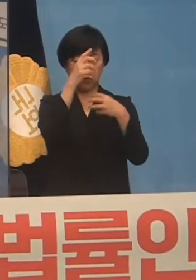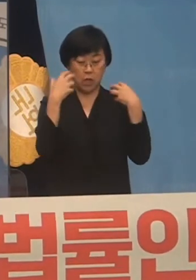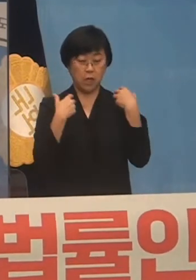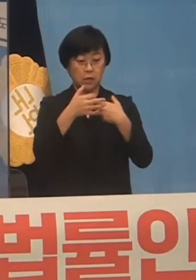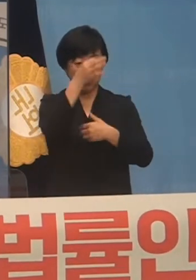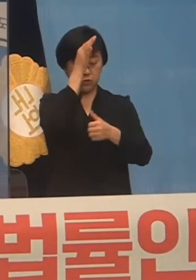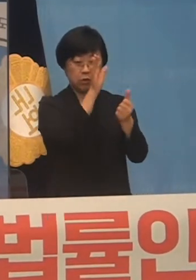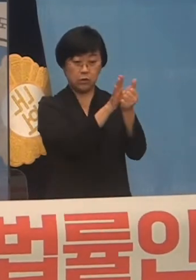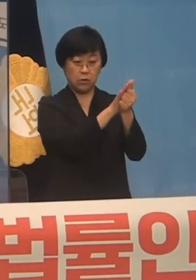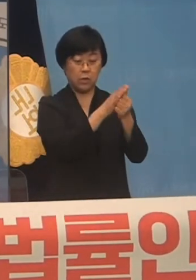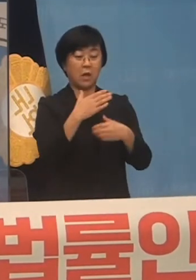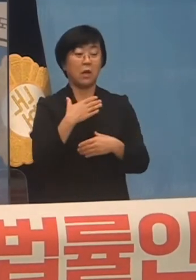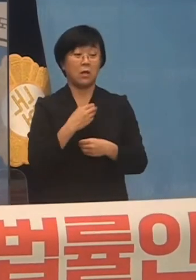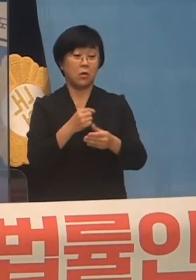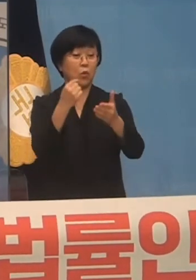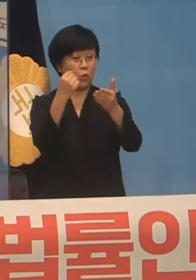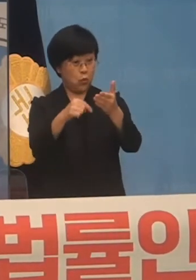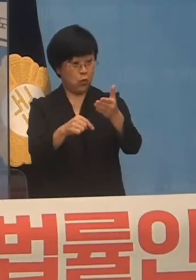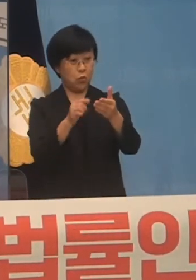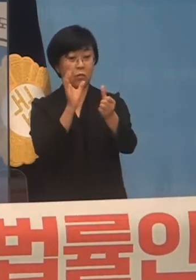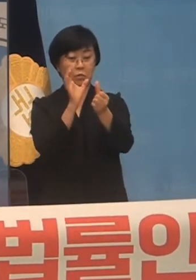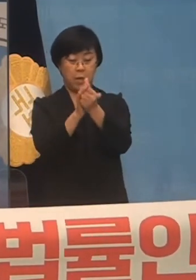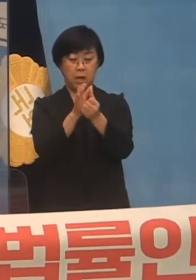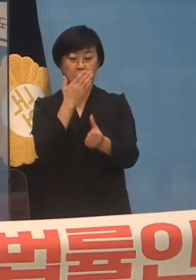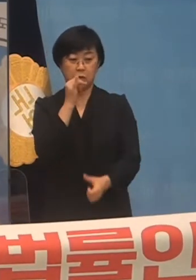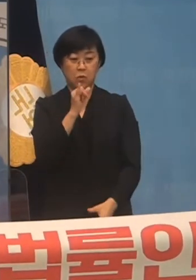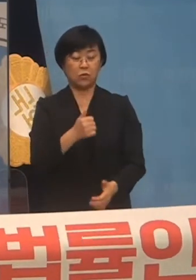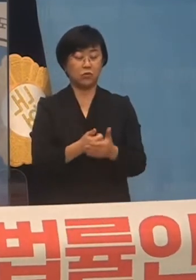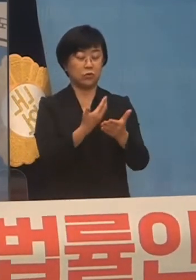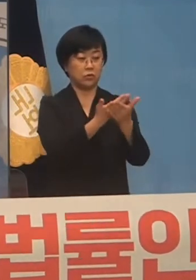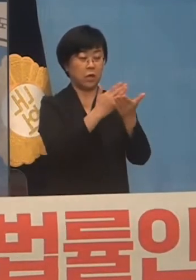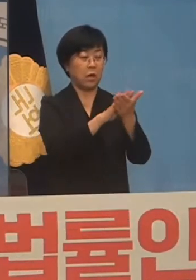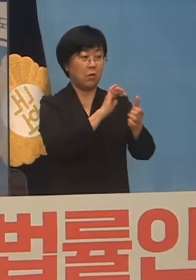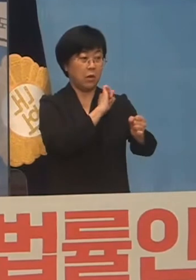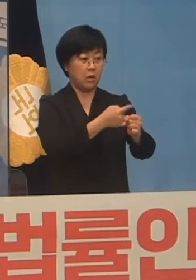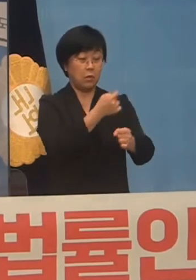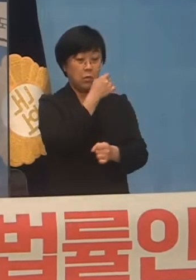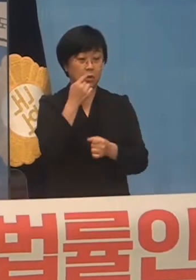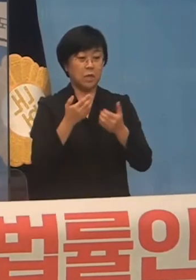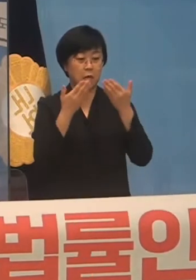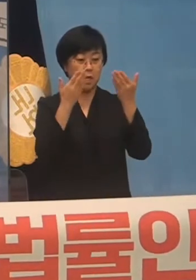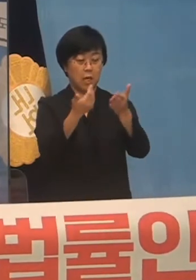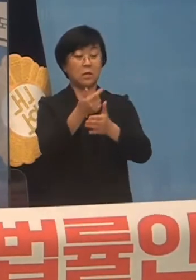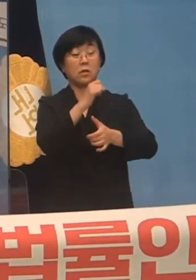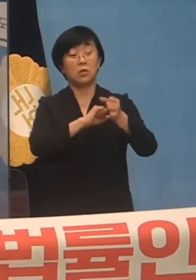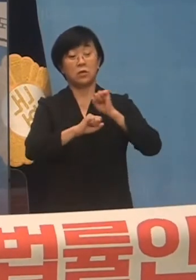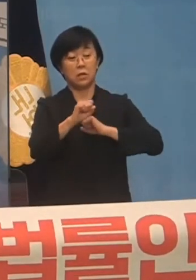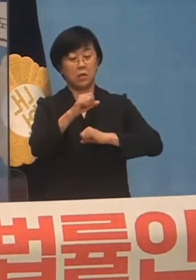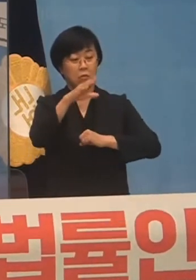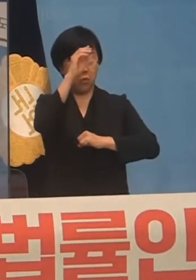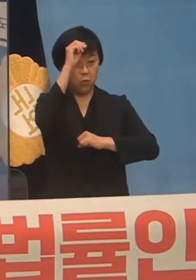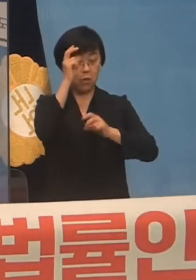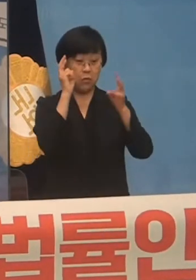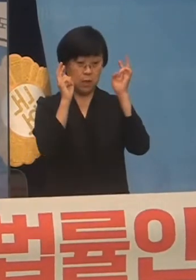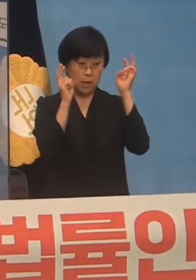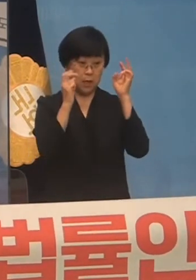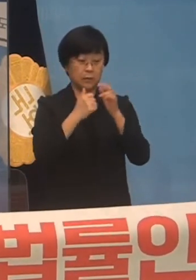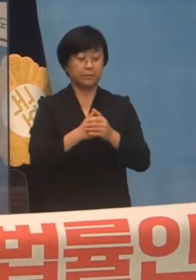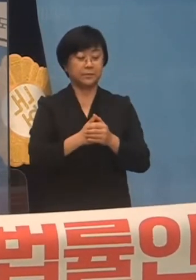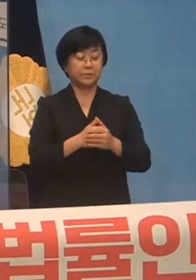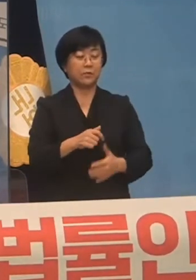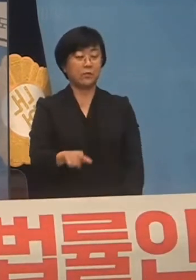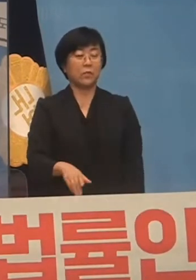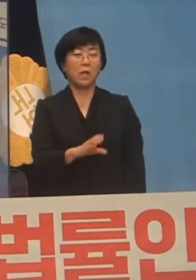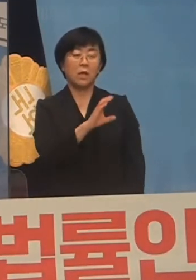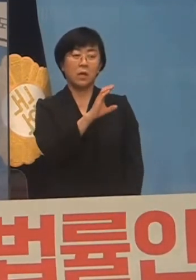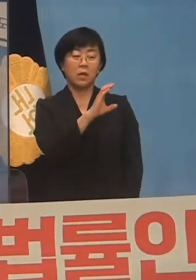기술지원, 안전교육 등을 할 수 있도록 하고 수리할 권리 보장에 적극적인 모범기업에게는